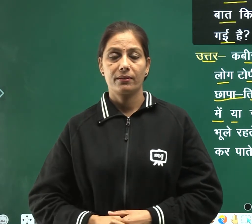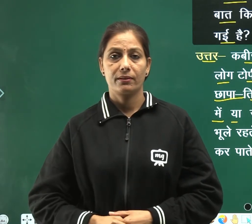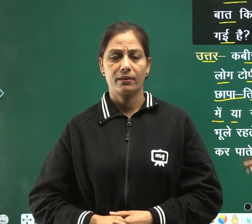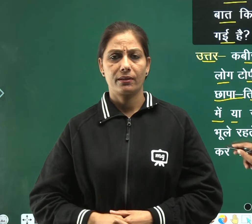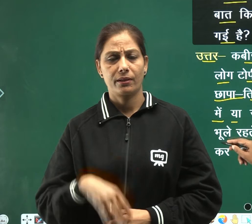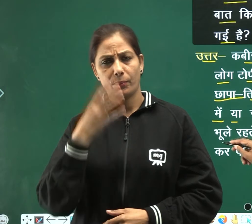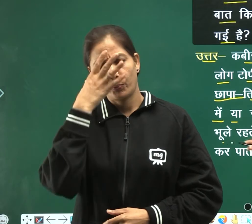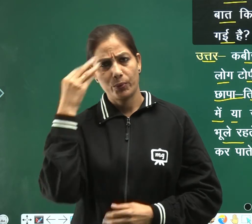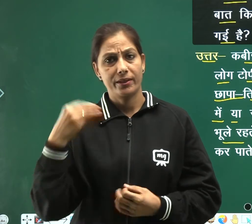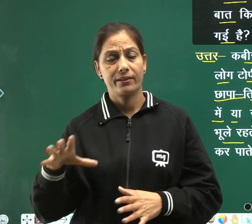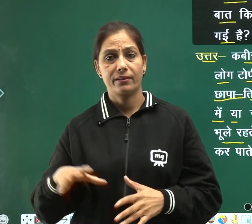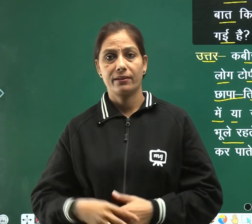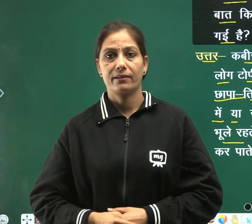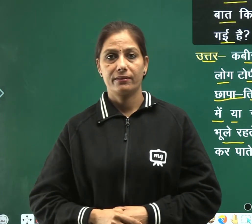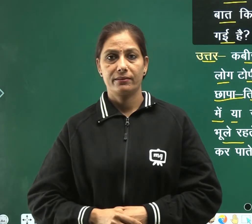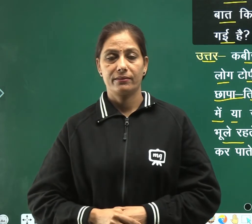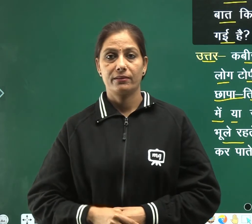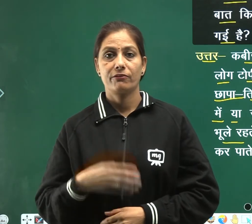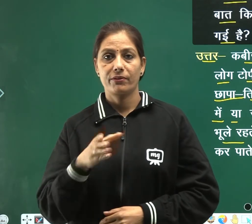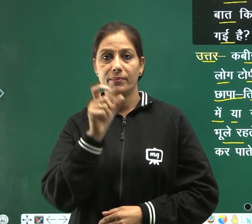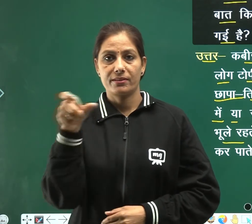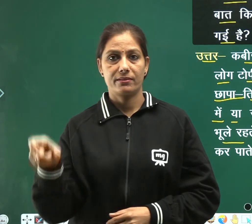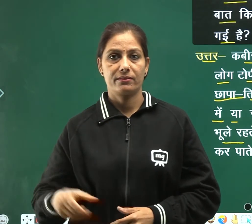भूले रहते हैं, वे